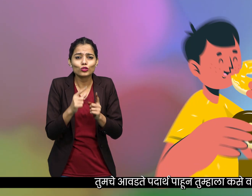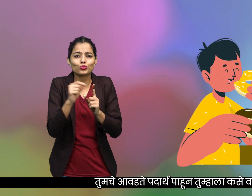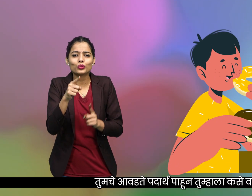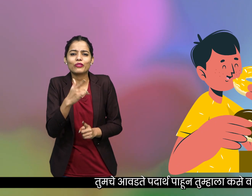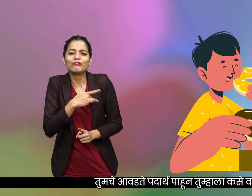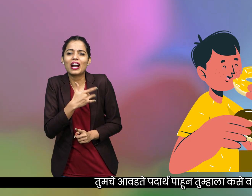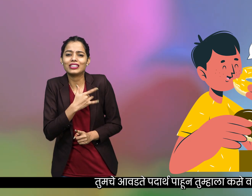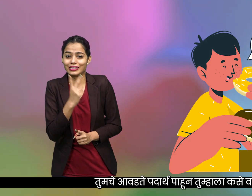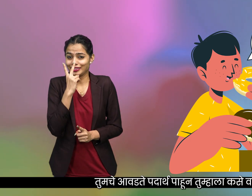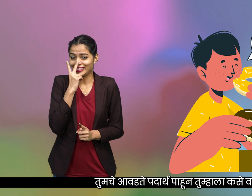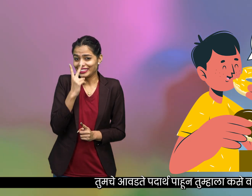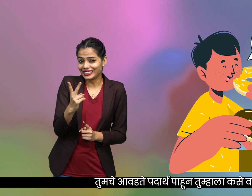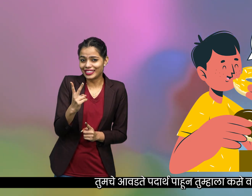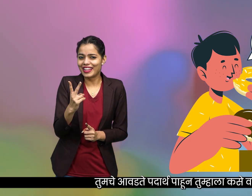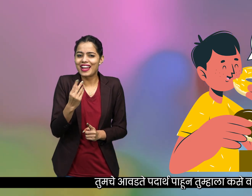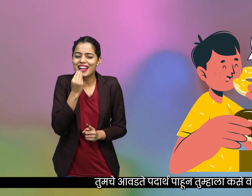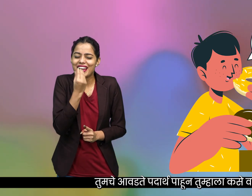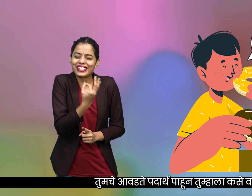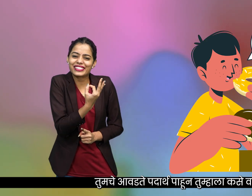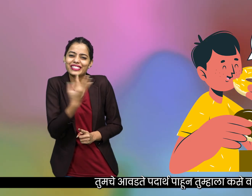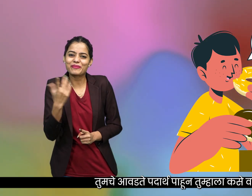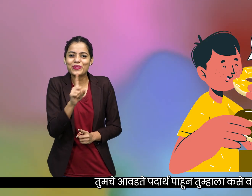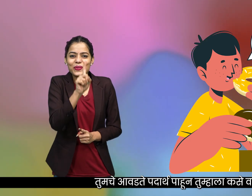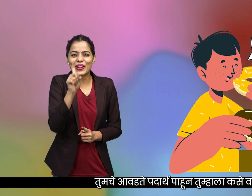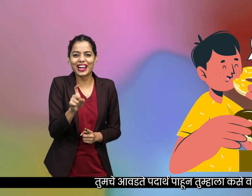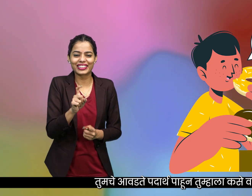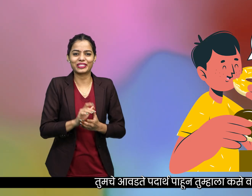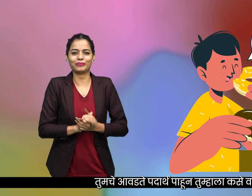तुमचे आवडते पदार्थ पाहून तुम्हाला कसे वाटते?